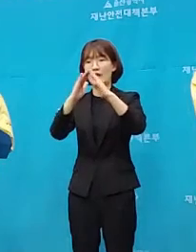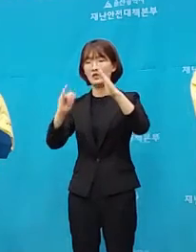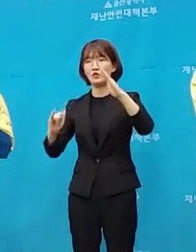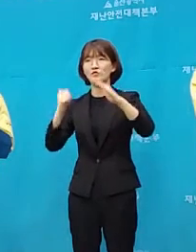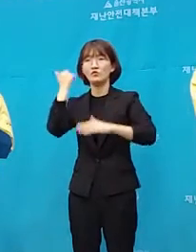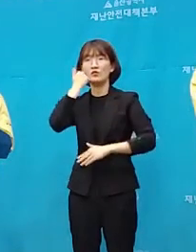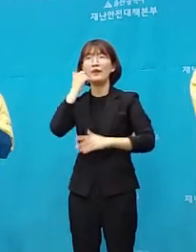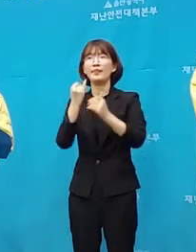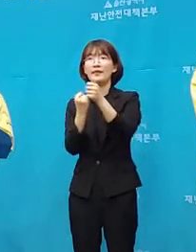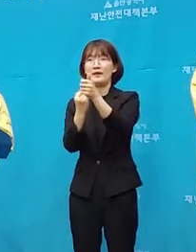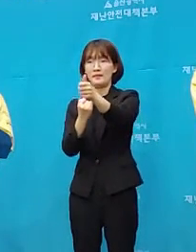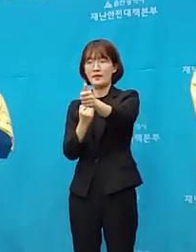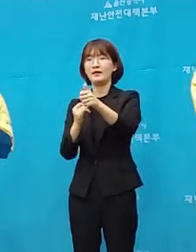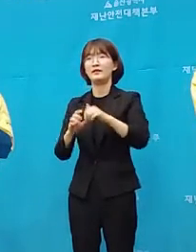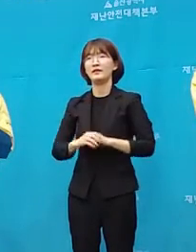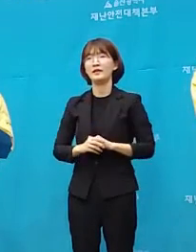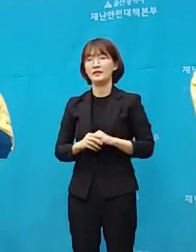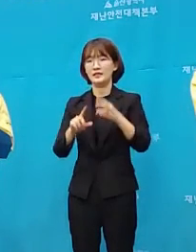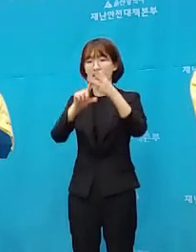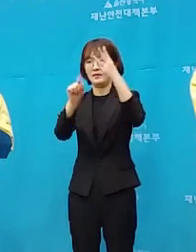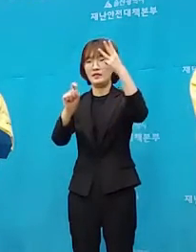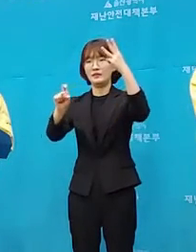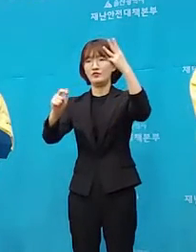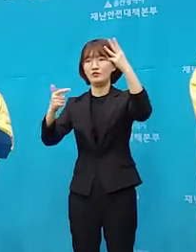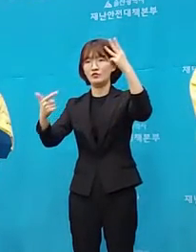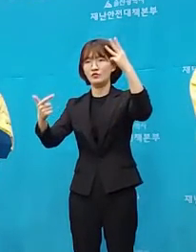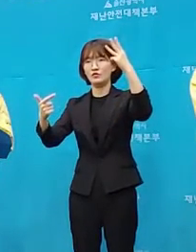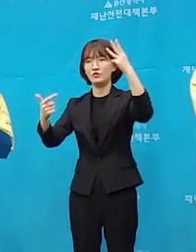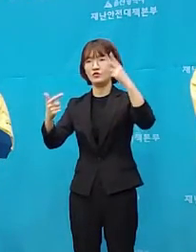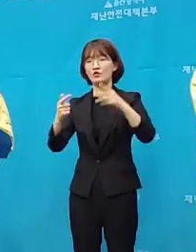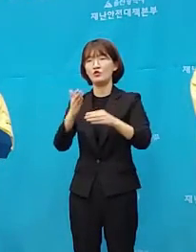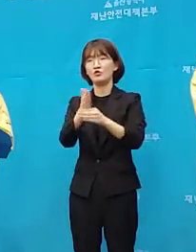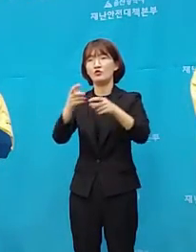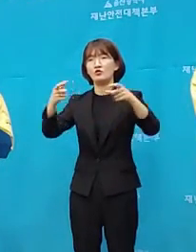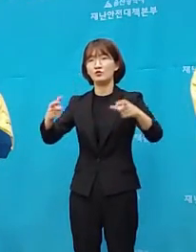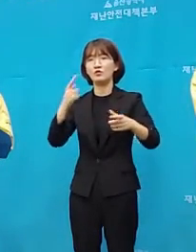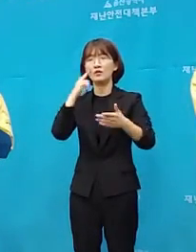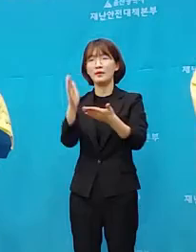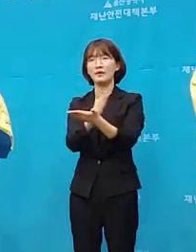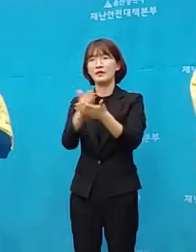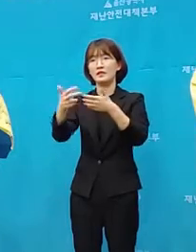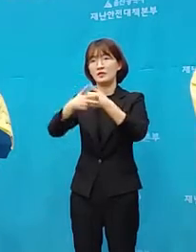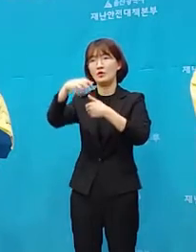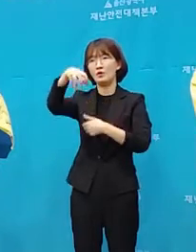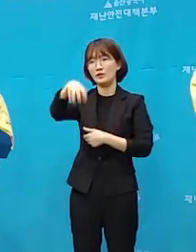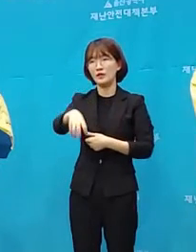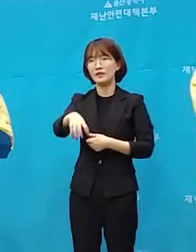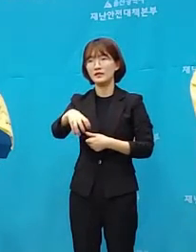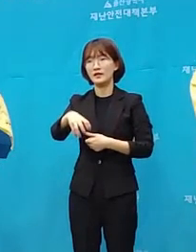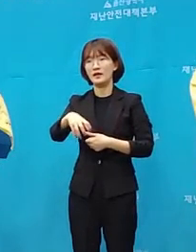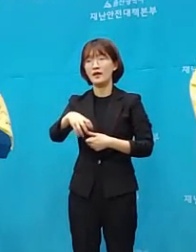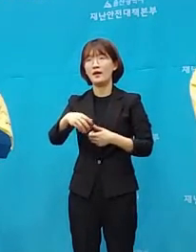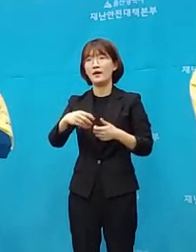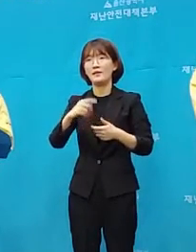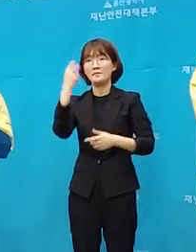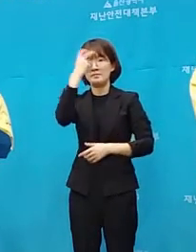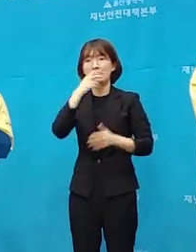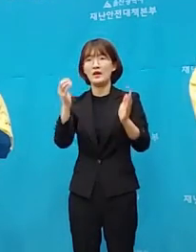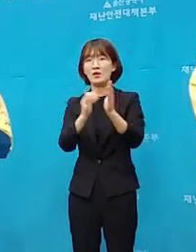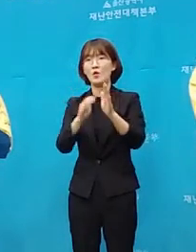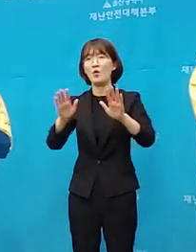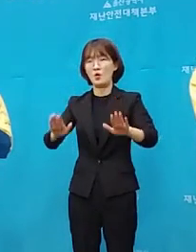남편이 있습니다. 3월 16일 중국 선별진료소에서 검체됐고 오늘 9시에 양성으로